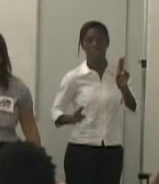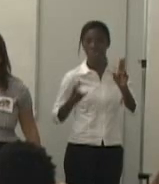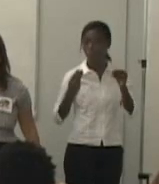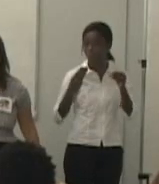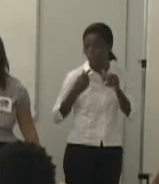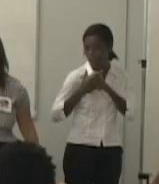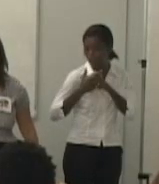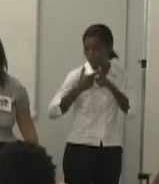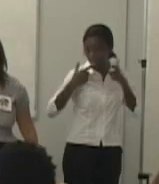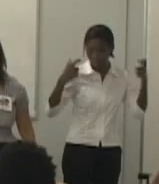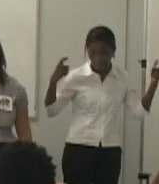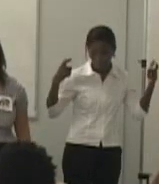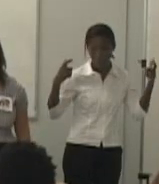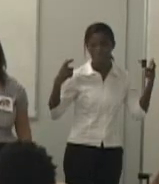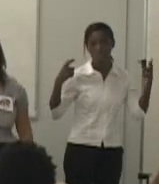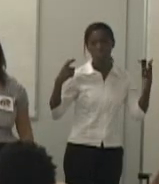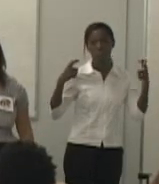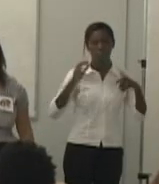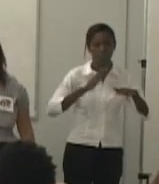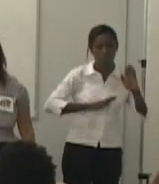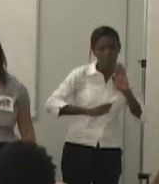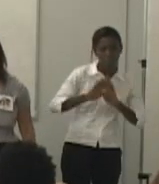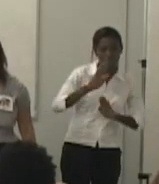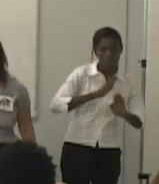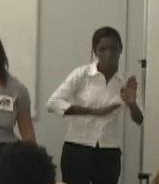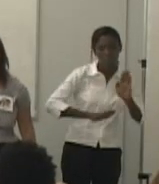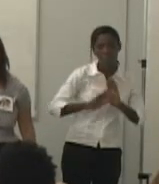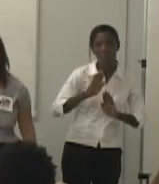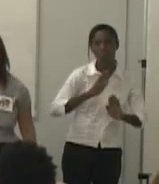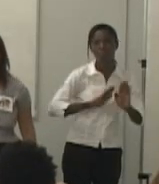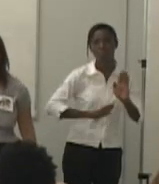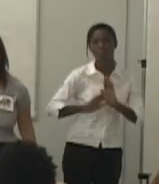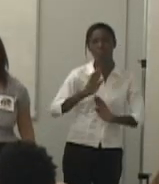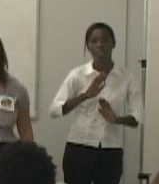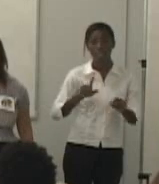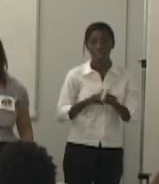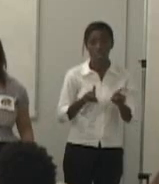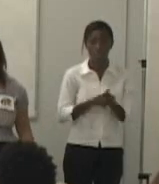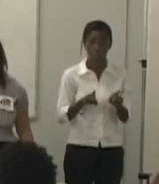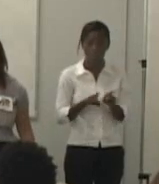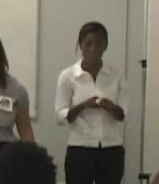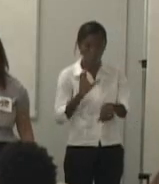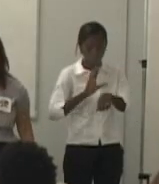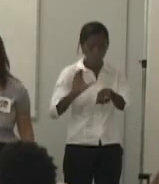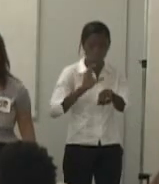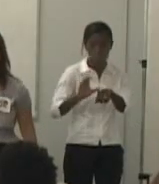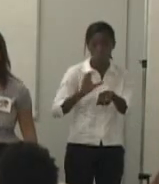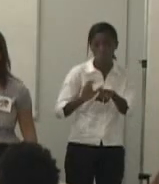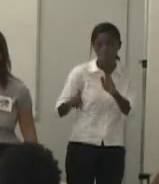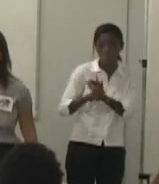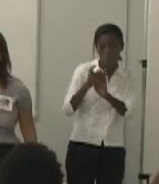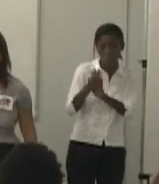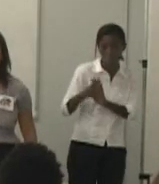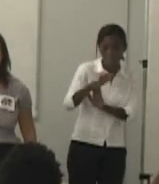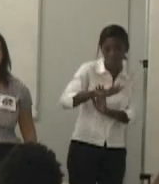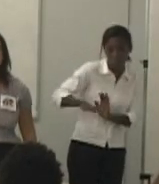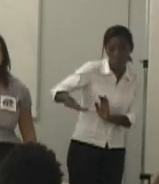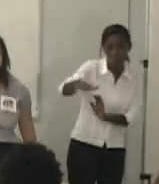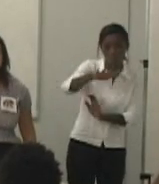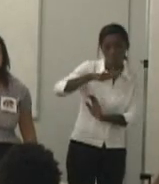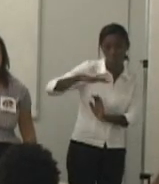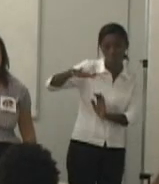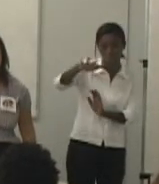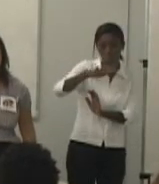muito conservadora inclusive quando eh os cursos eles vêm como demanda da sociedade são